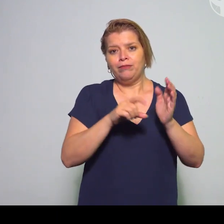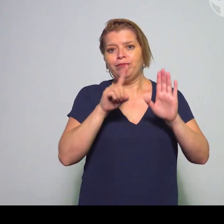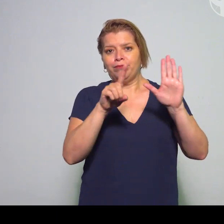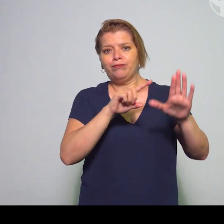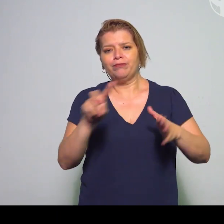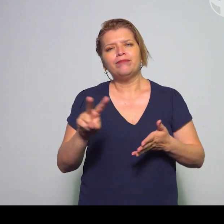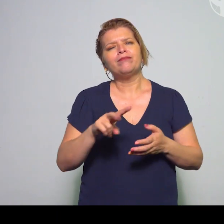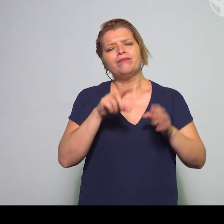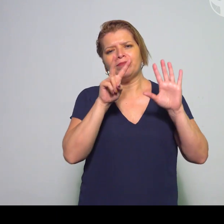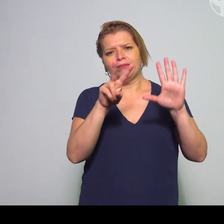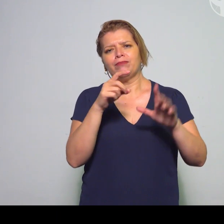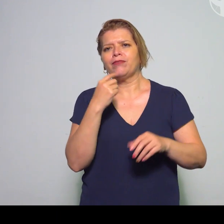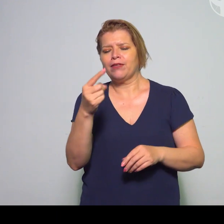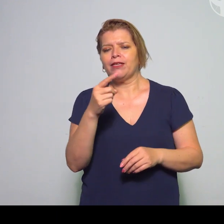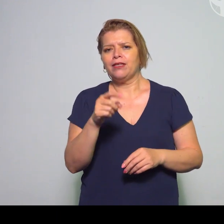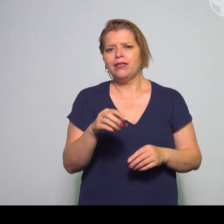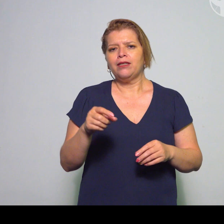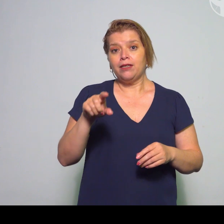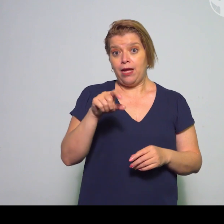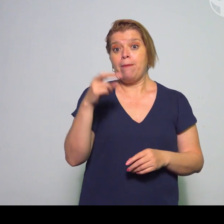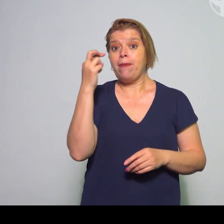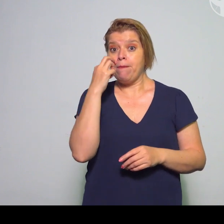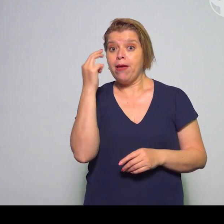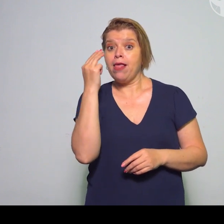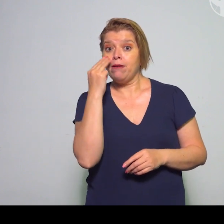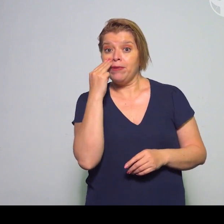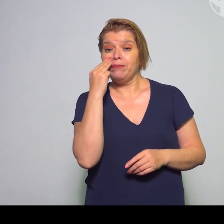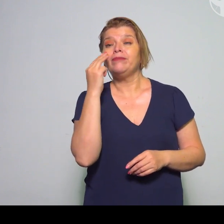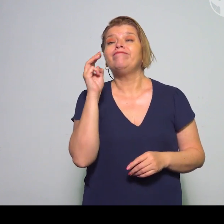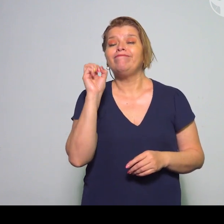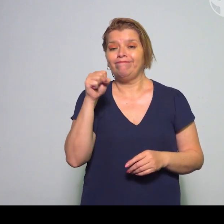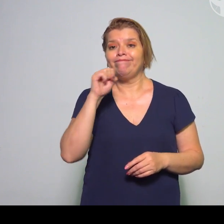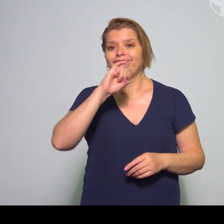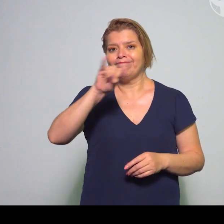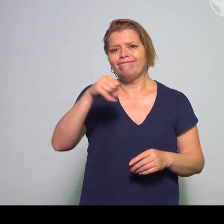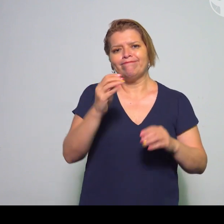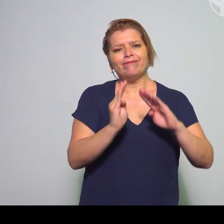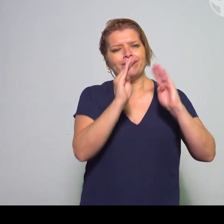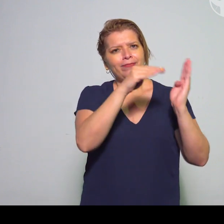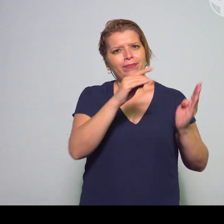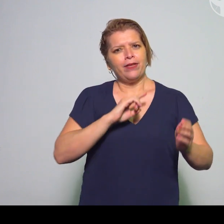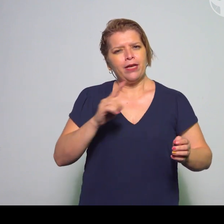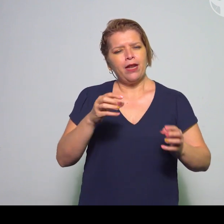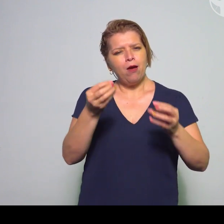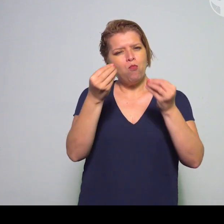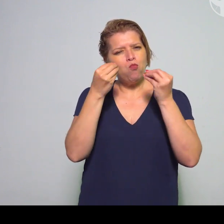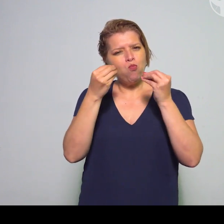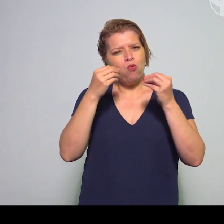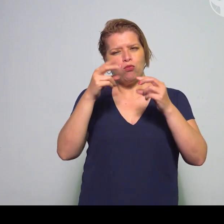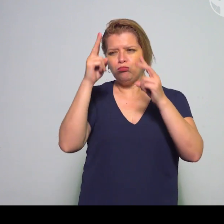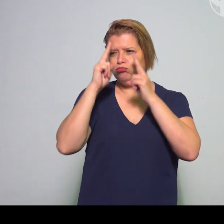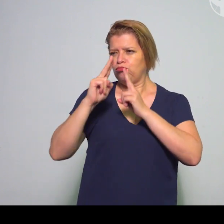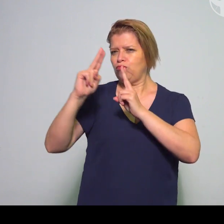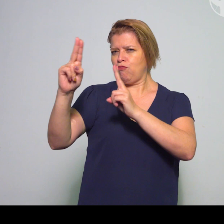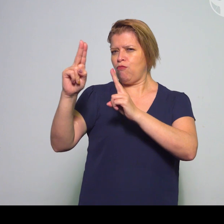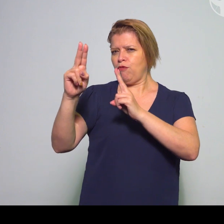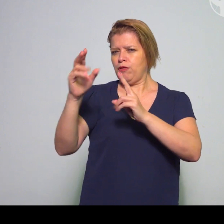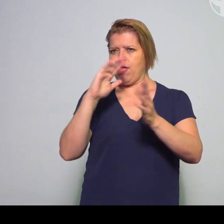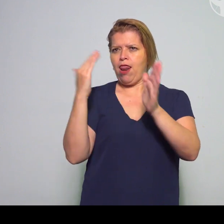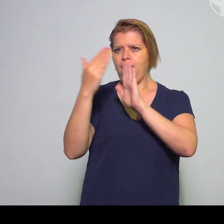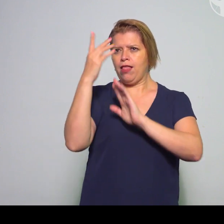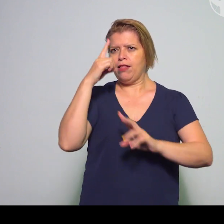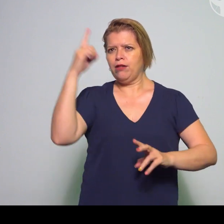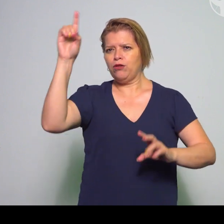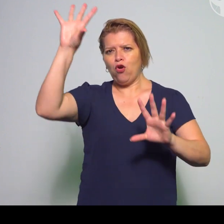dice: ambos eran rectos e intachables, refiriéndose a Zacarías y a Elizabeth. Ambos eran rectos e intachables delante de